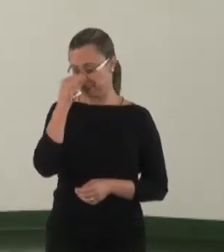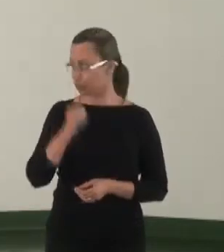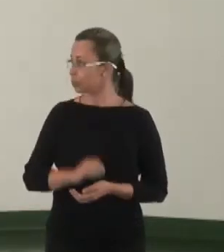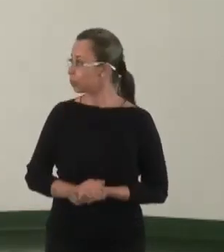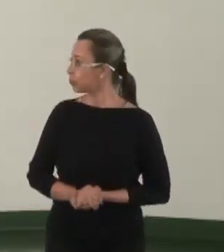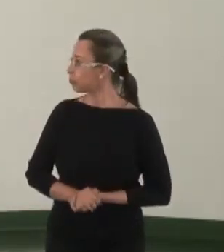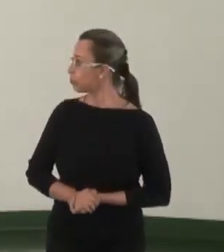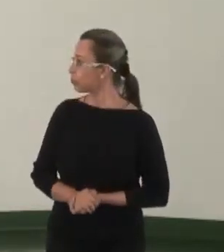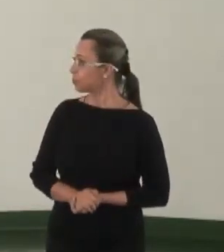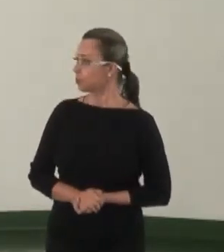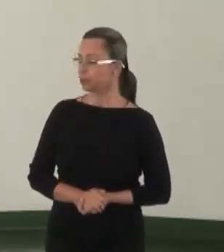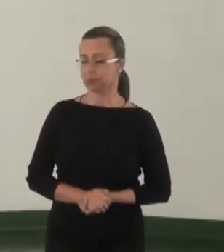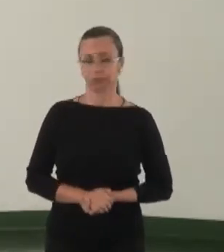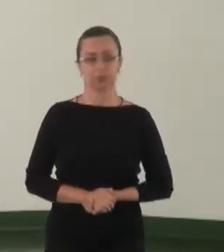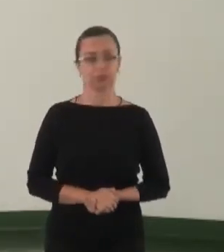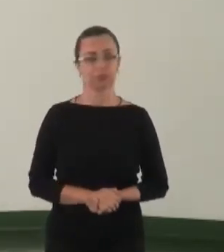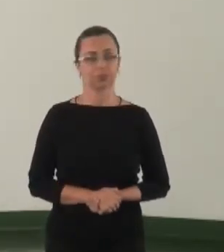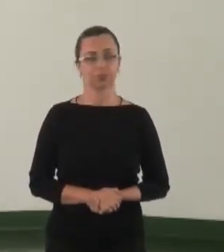Pulei um.